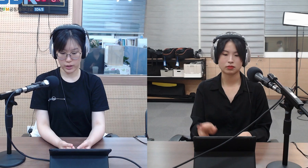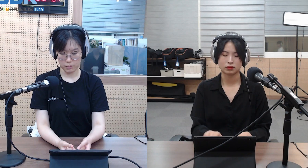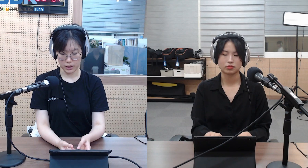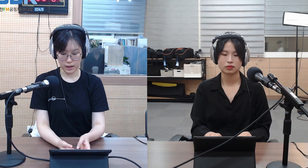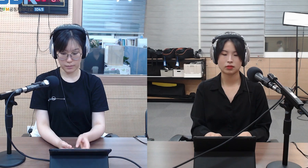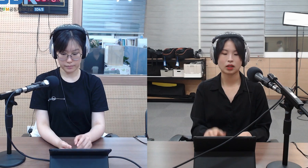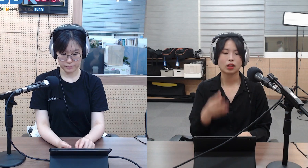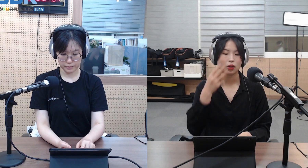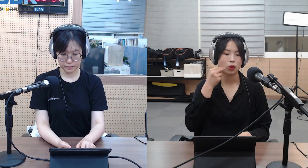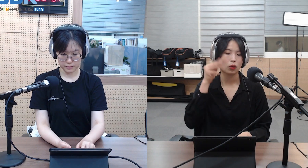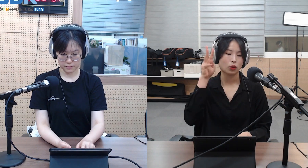것입니다.